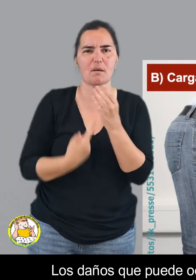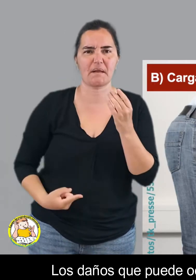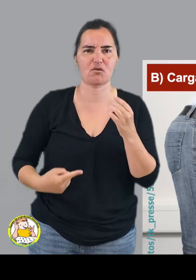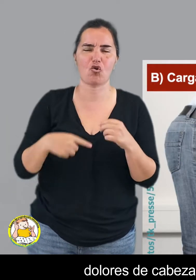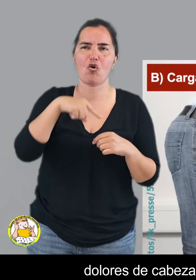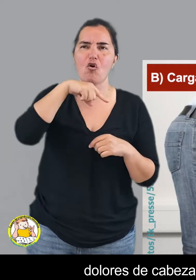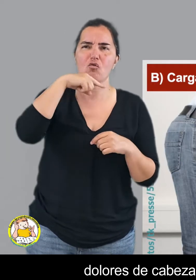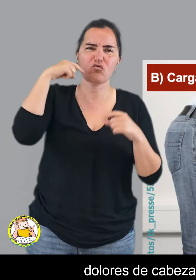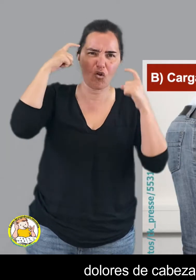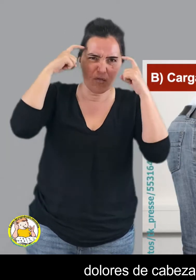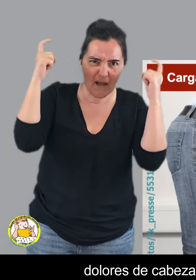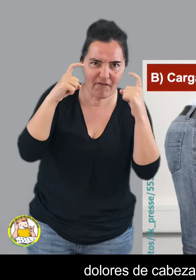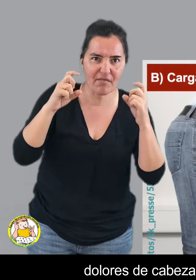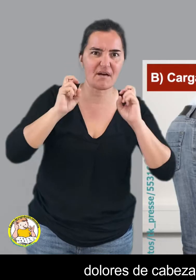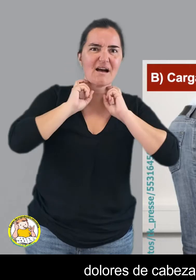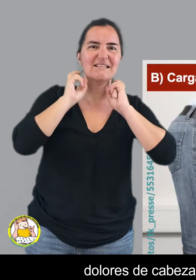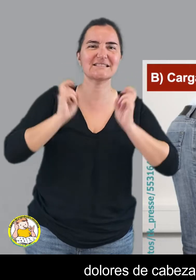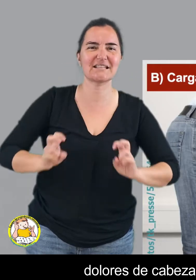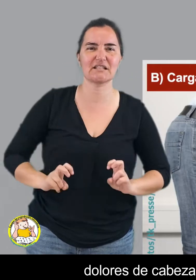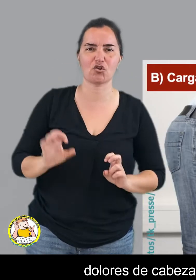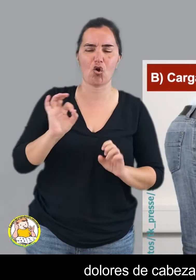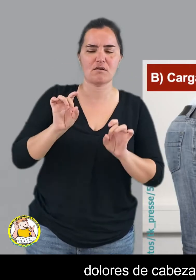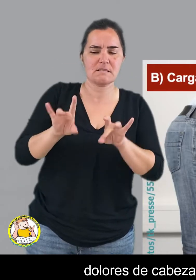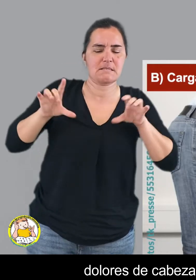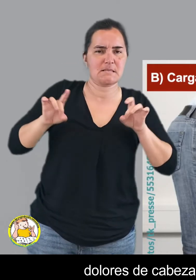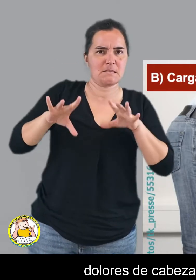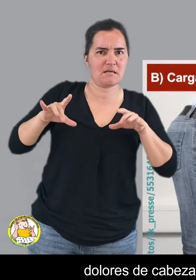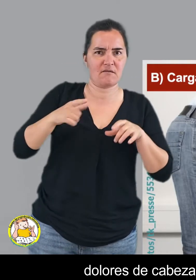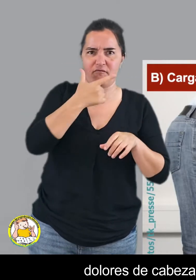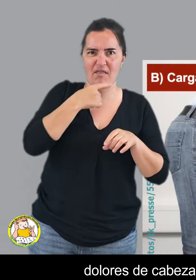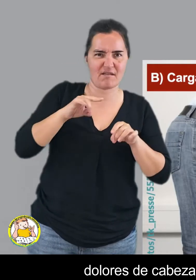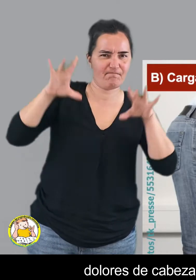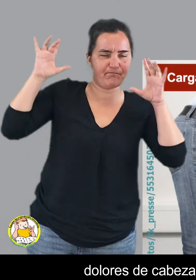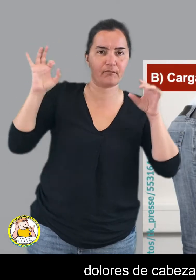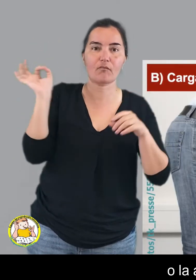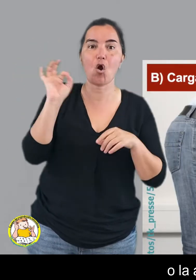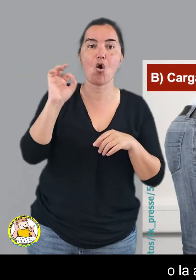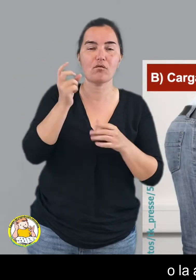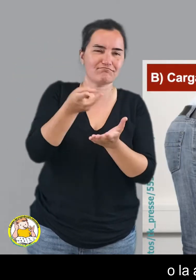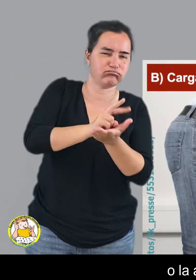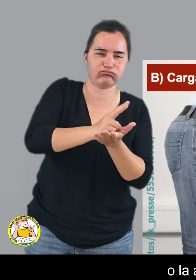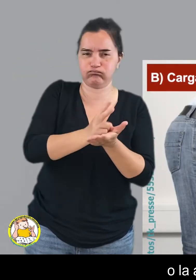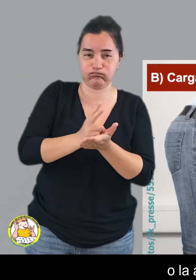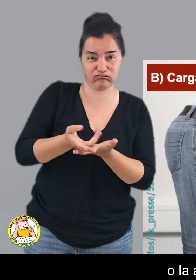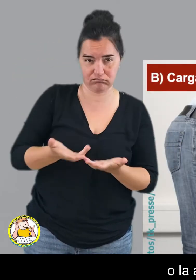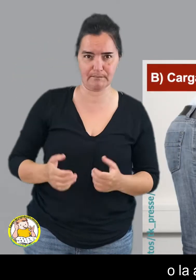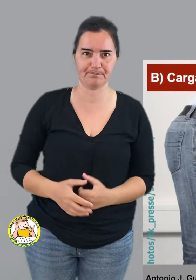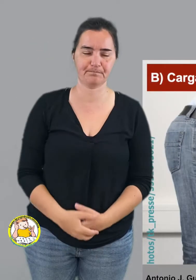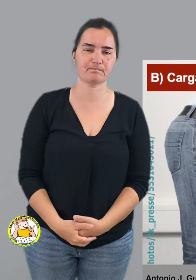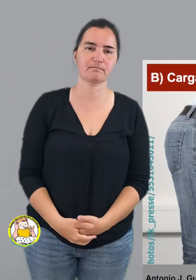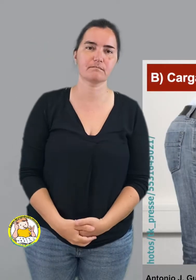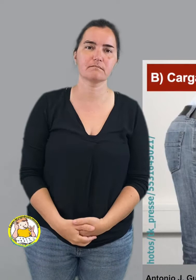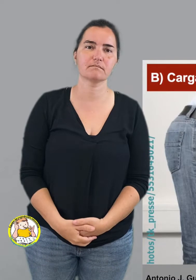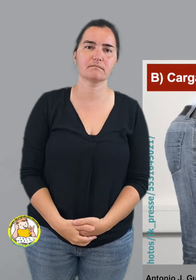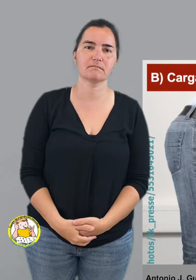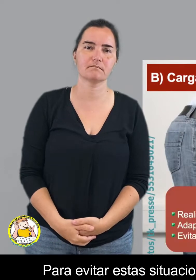y agotamiento, dolores de cabeza, el estrés, la irritabilidad del trabajador o la aparición del insomnio.